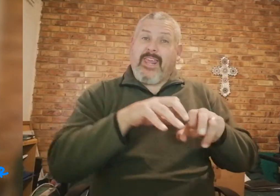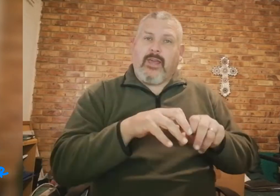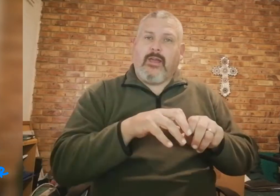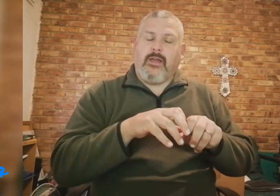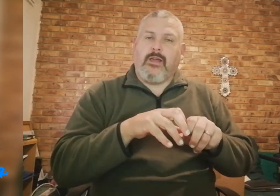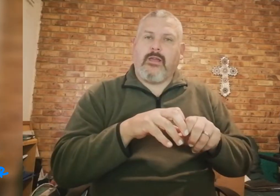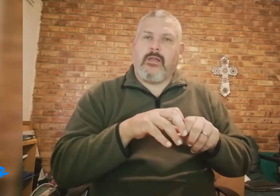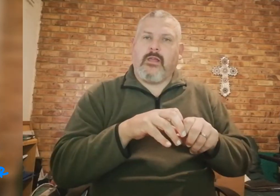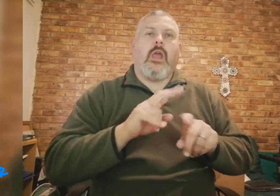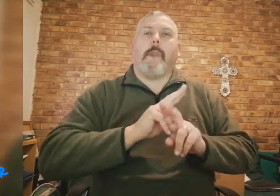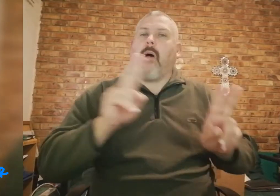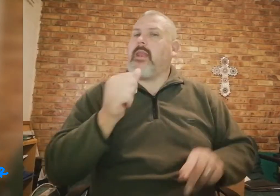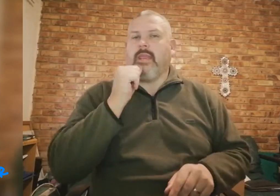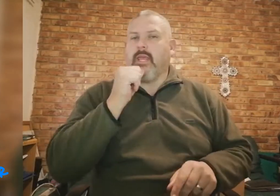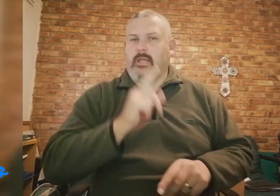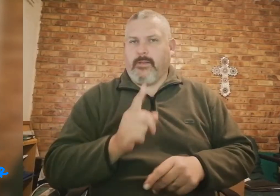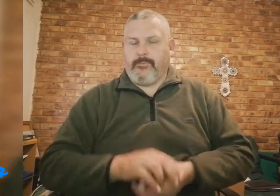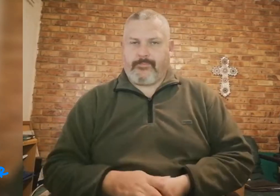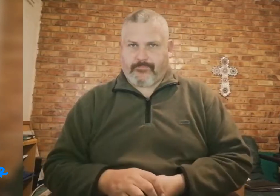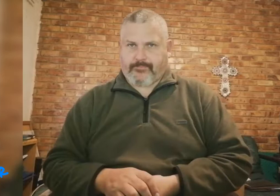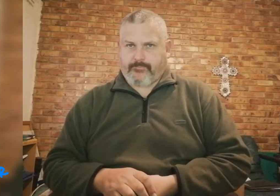dieren, mag nie eten.